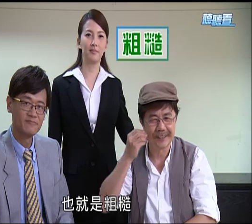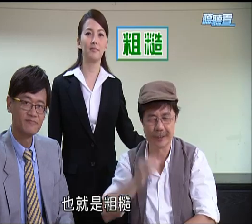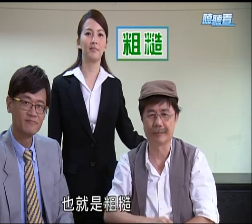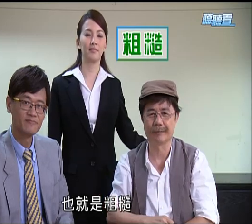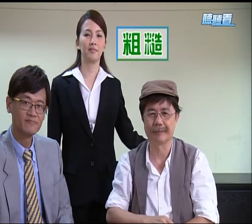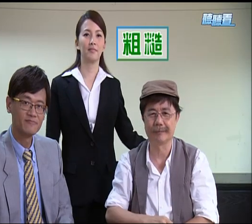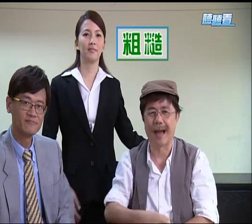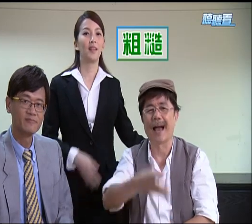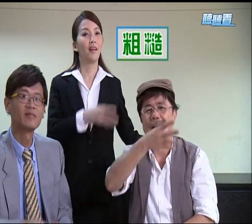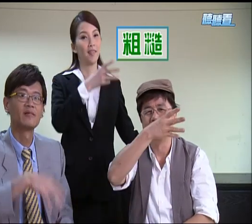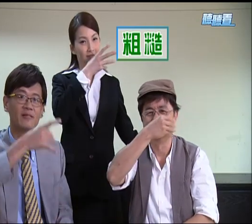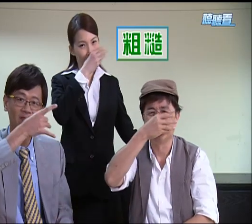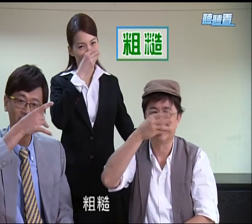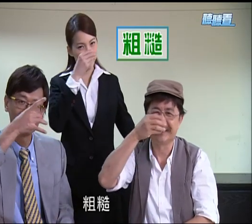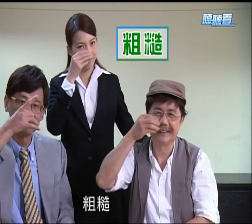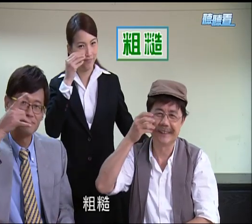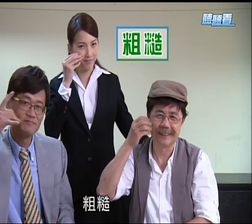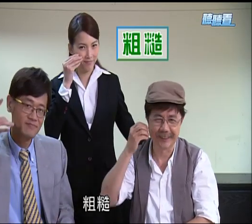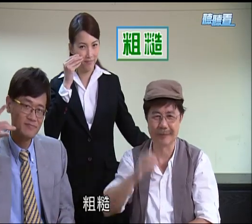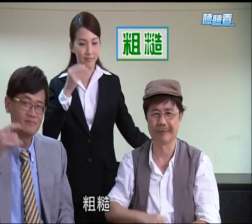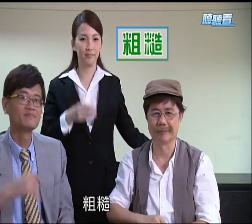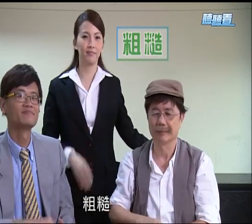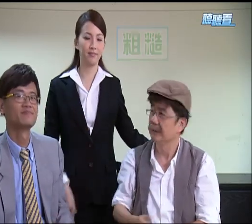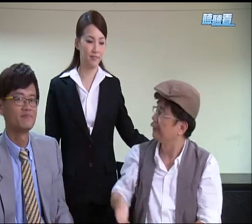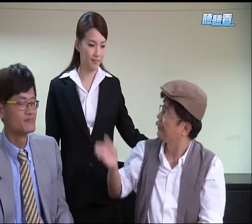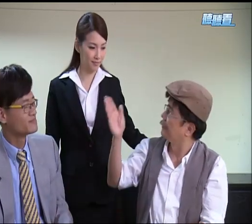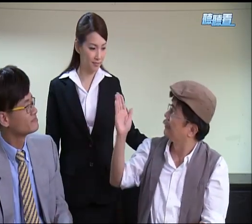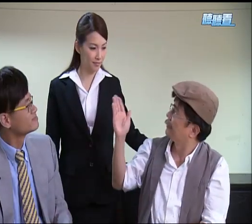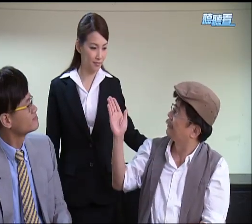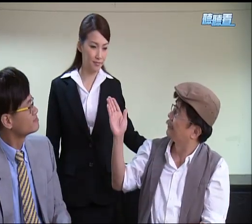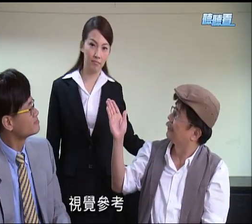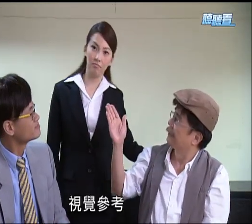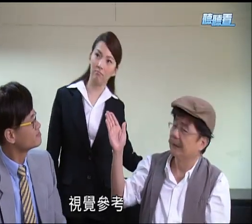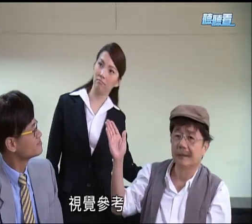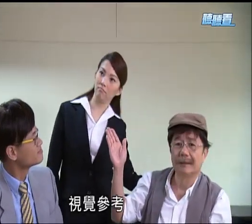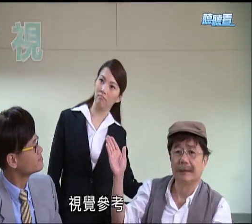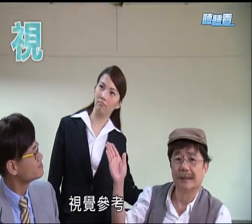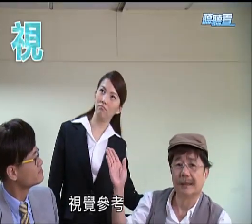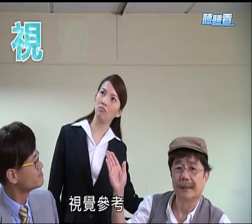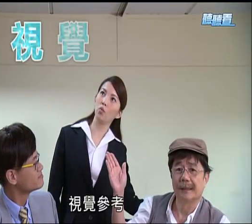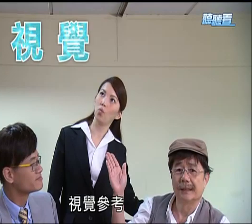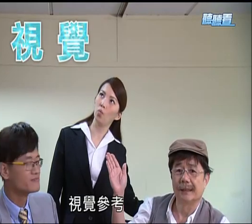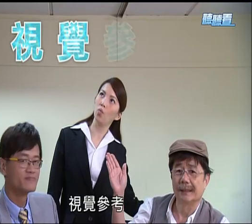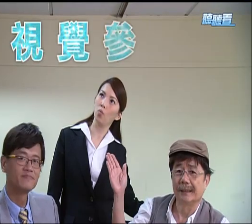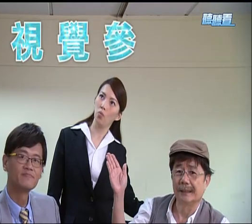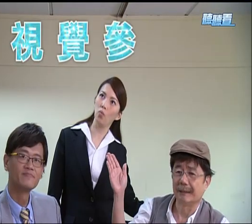糙。 粗糙。 视觉参考。嗯。嗯，